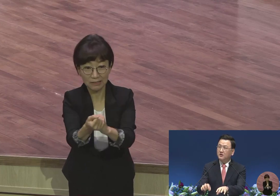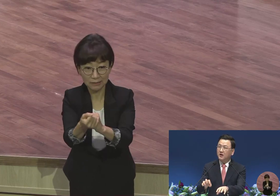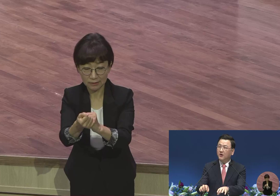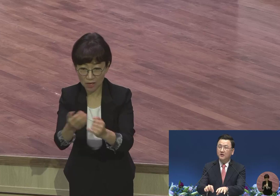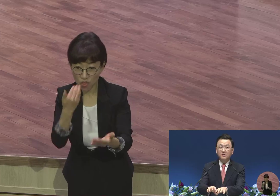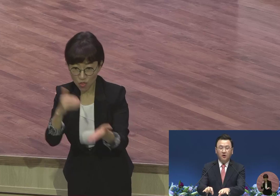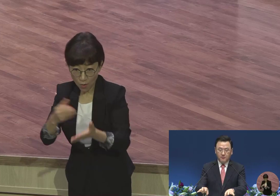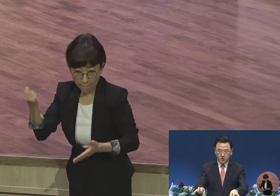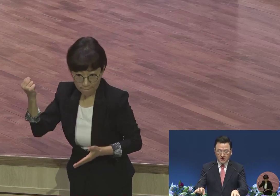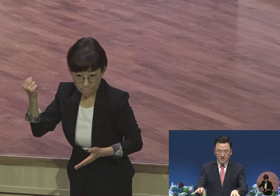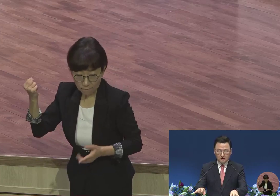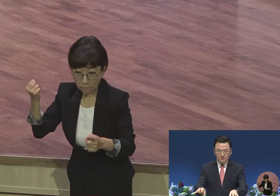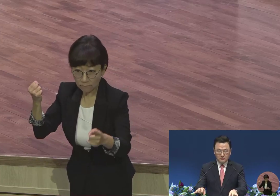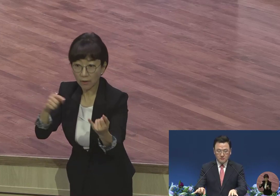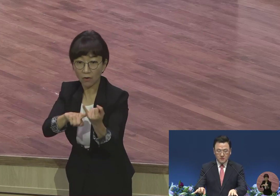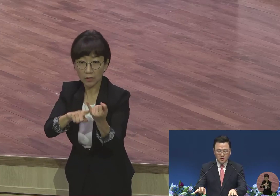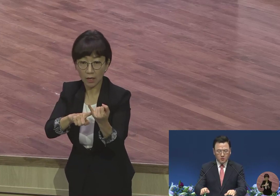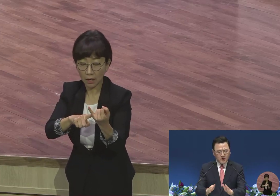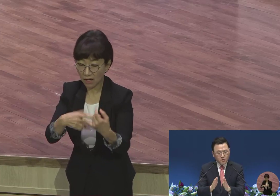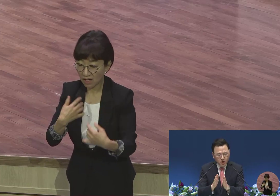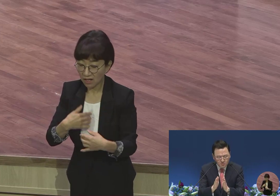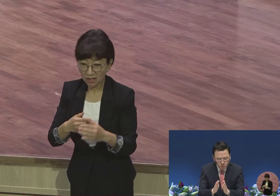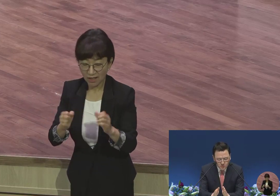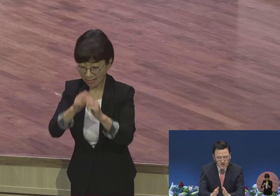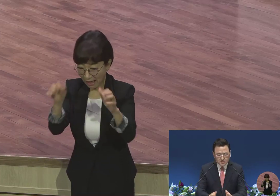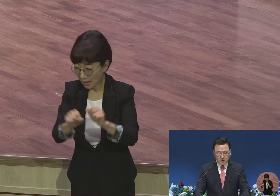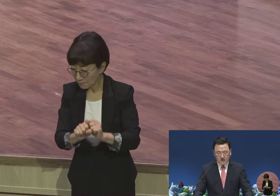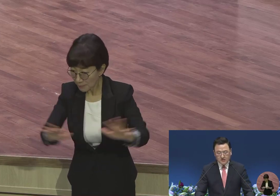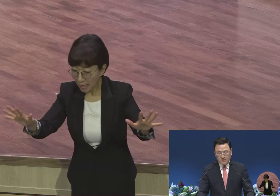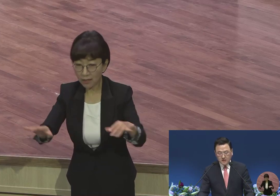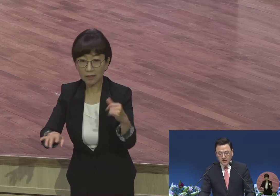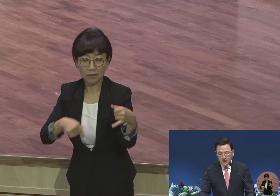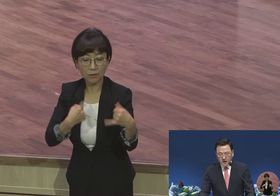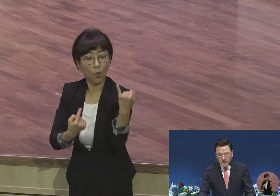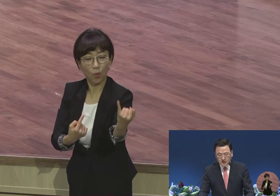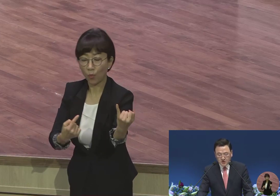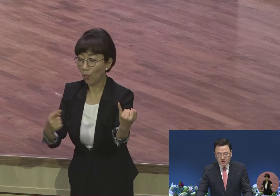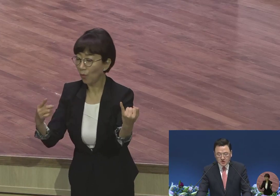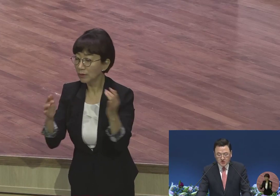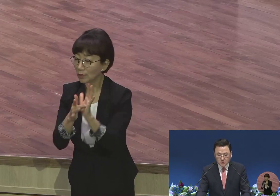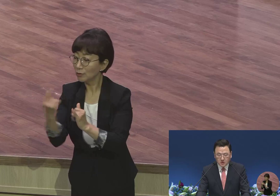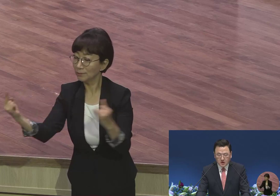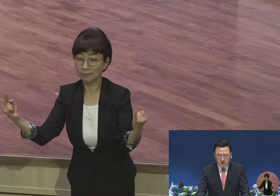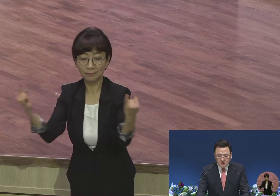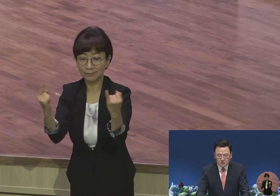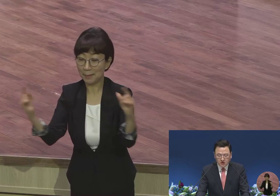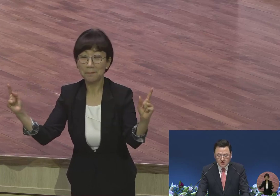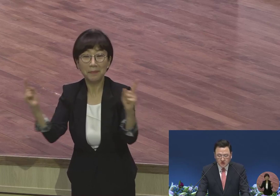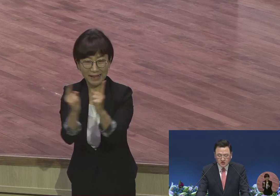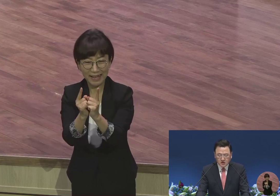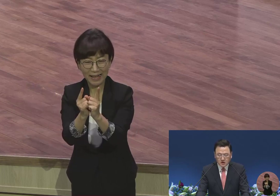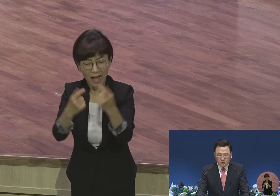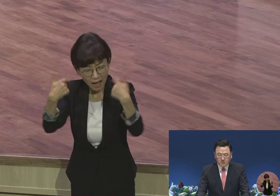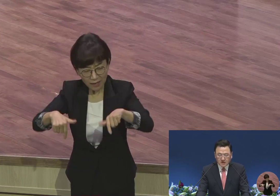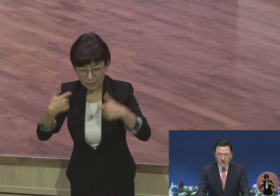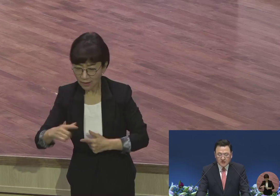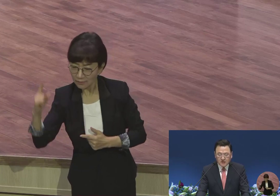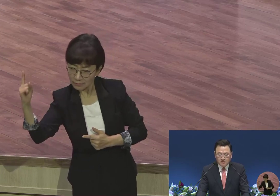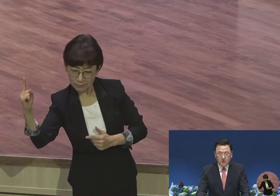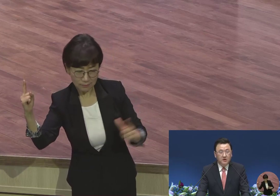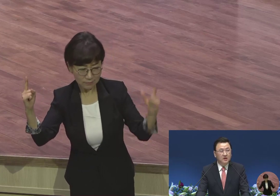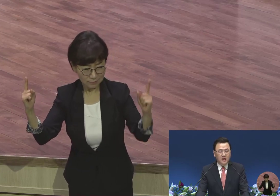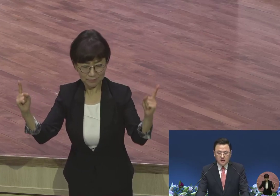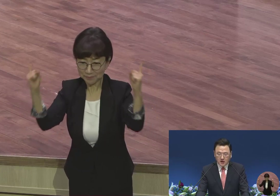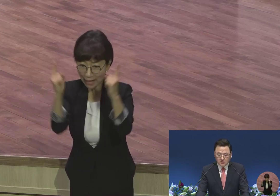예수와 여자 외에는 없더라. 왜 요한복음에서만 하나님이신 그리스도가 인간과 1대1로